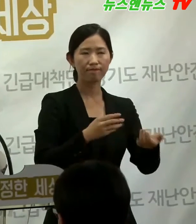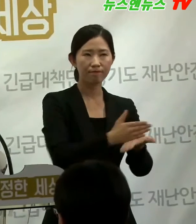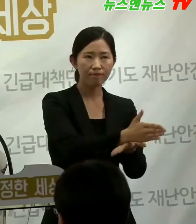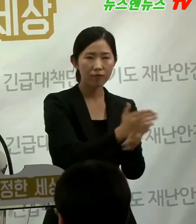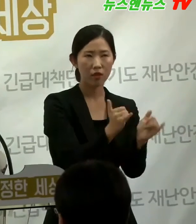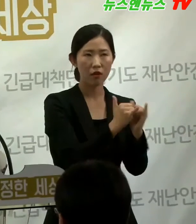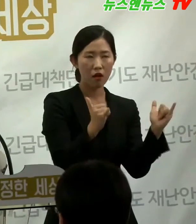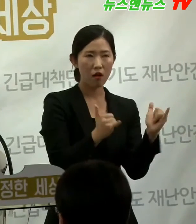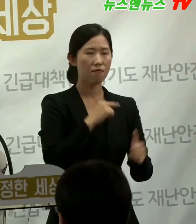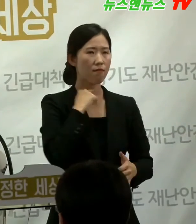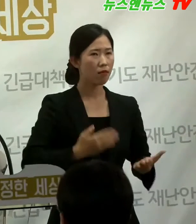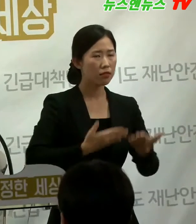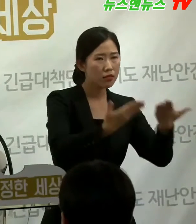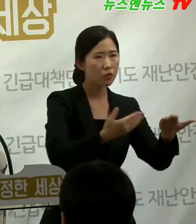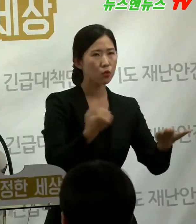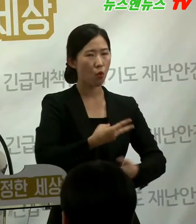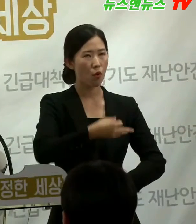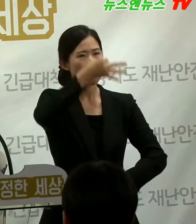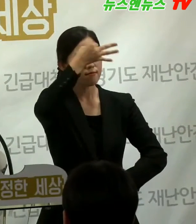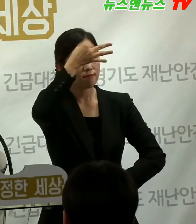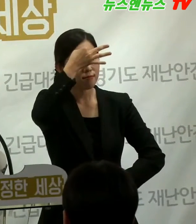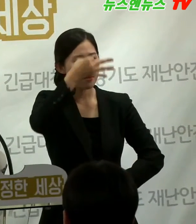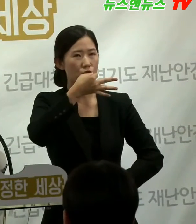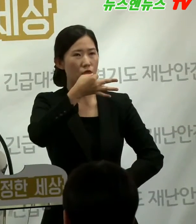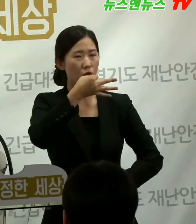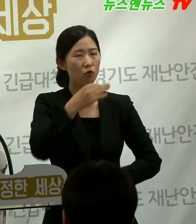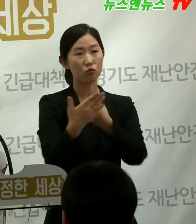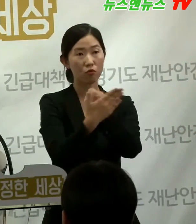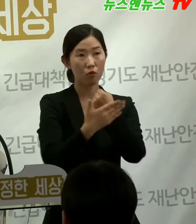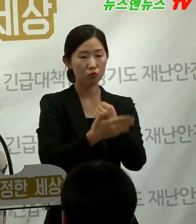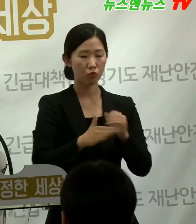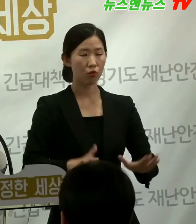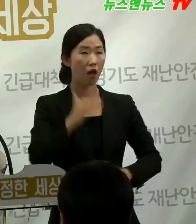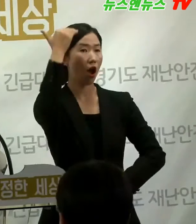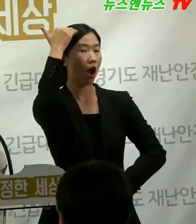의료기술과 의료체계 덕분에 우리나라 치명률은